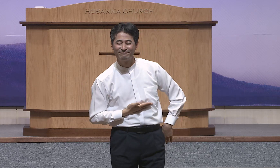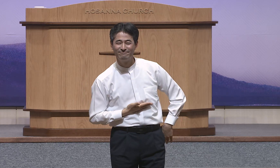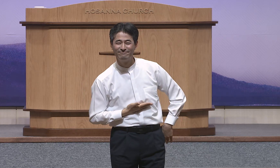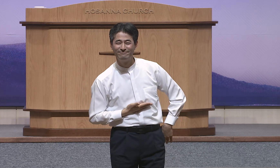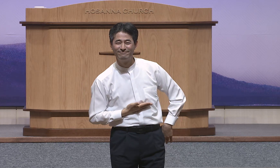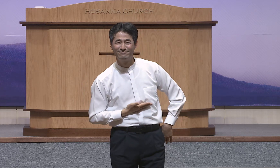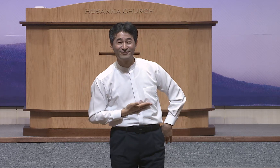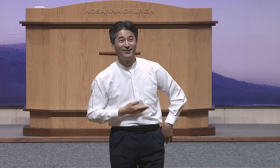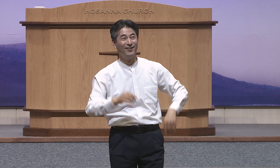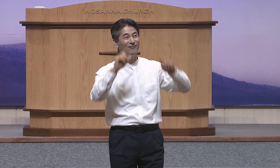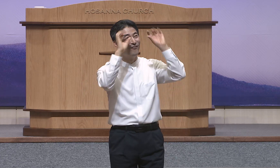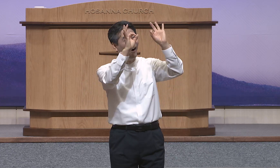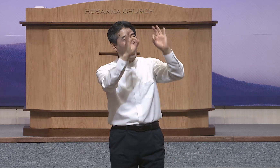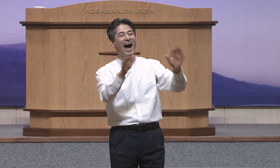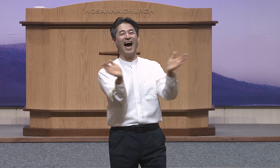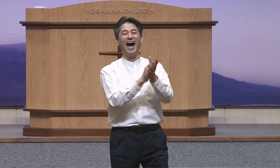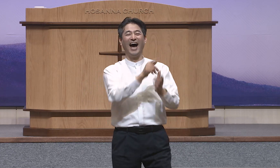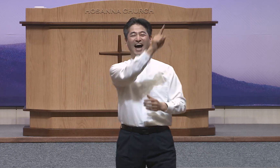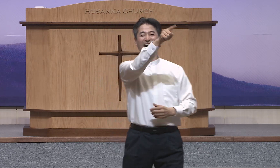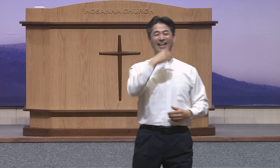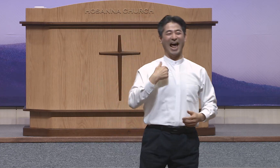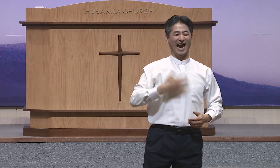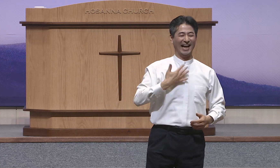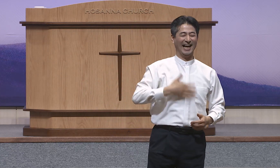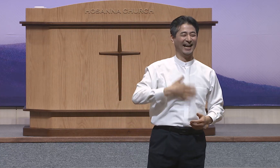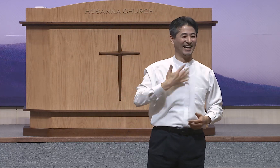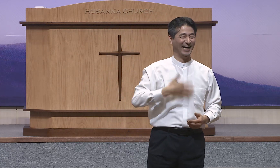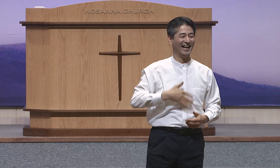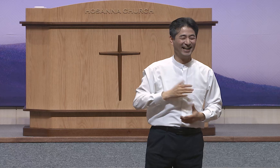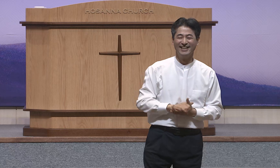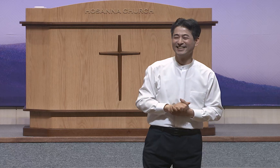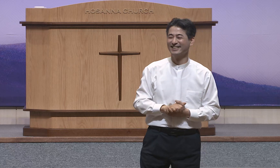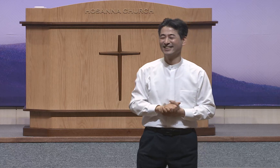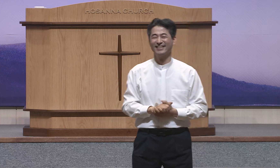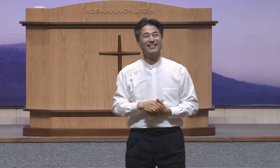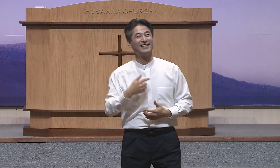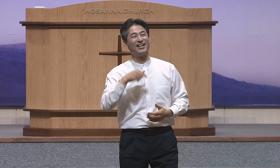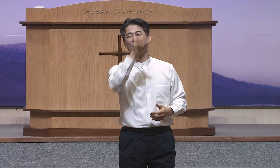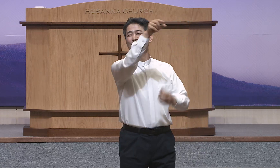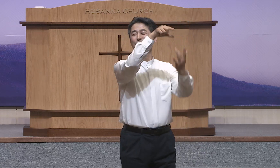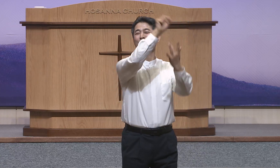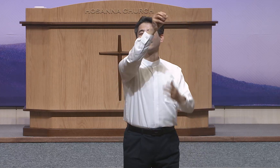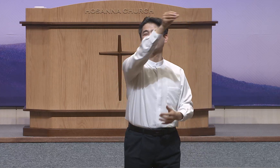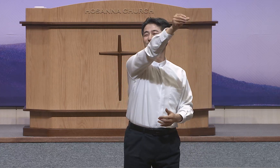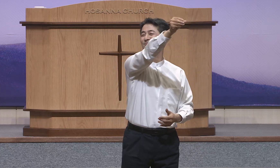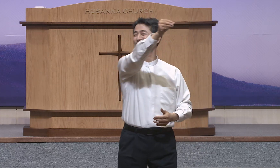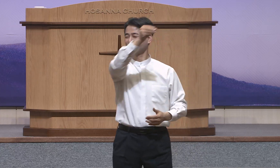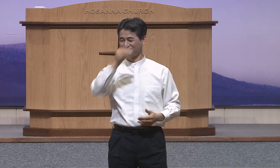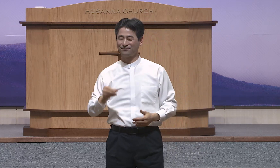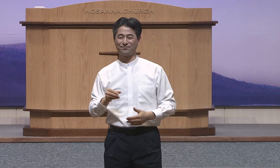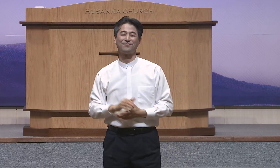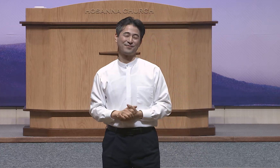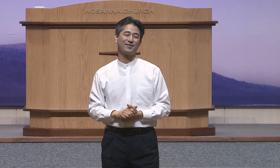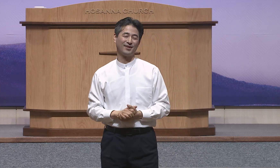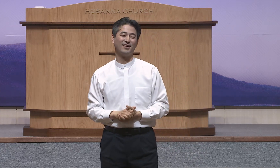이렇게 표지에 있는 거 보고 내가 아는 사람이 있네 여기 있네 하면서 제가 그것을 선택해가지고